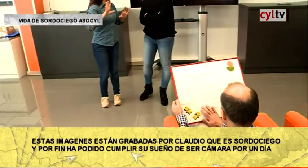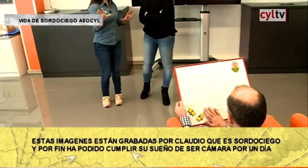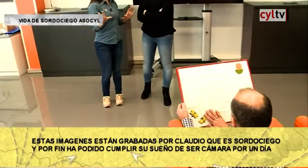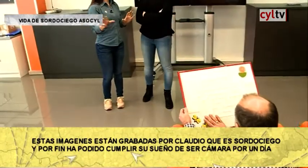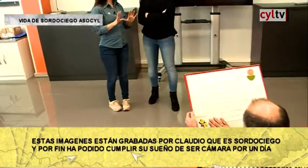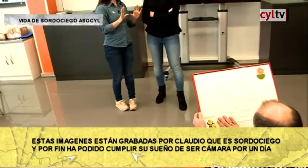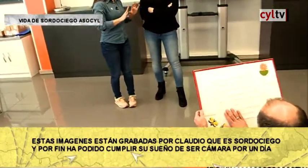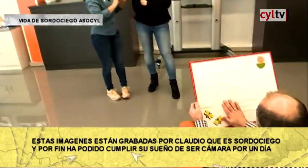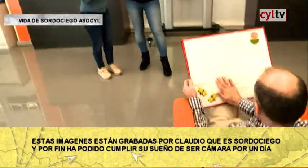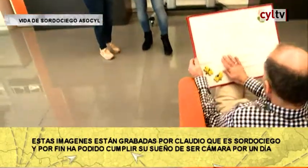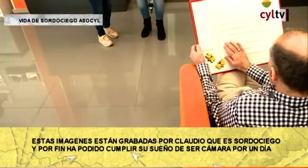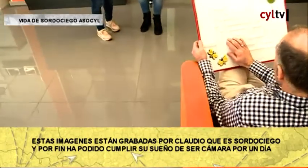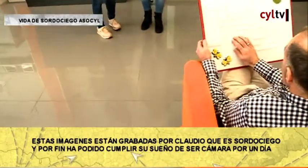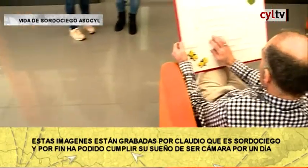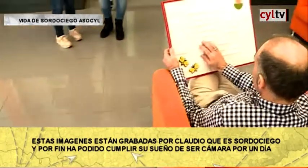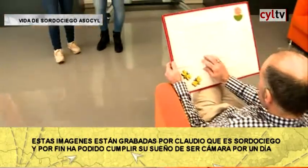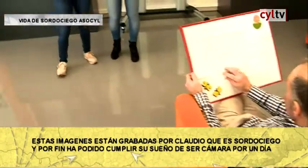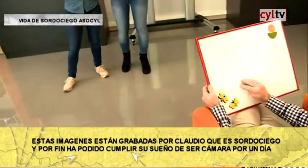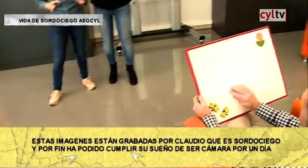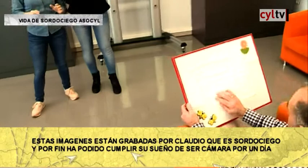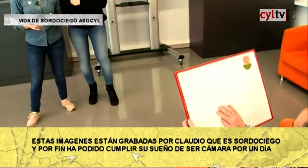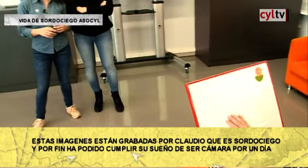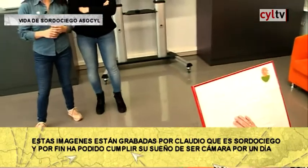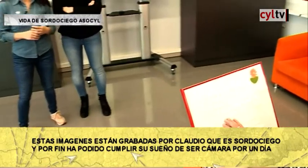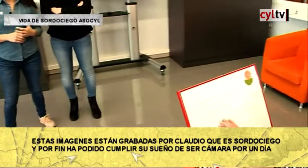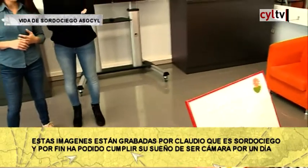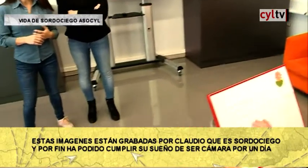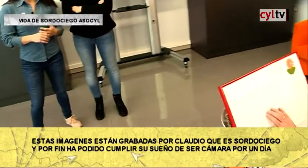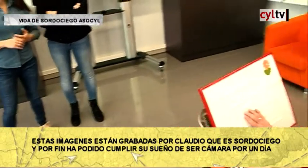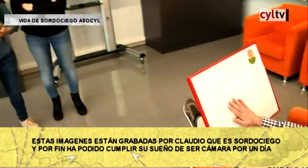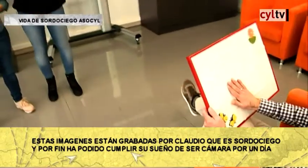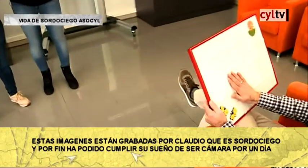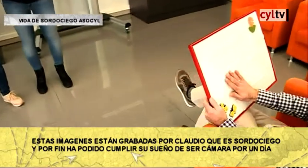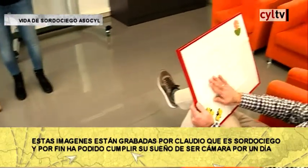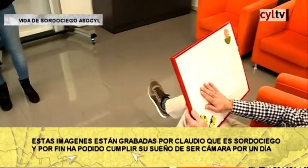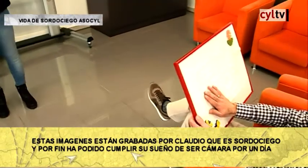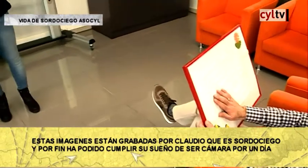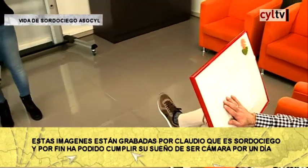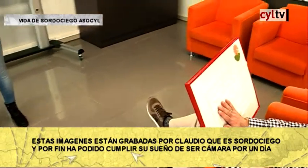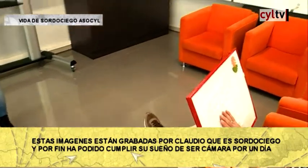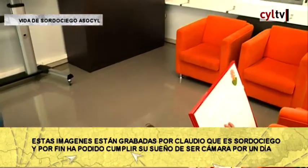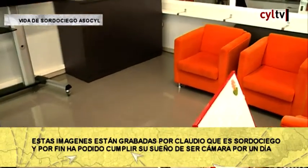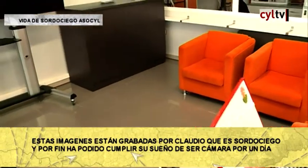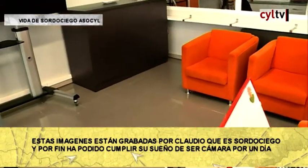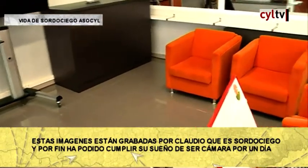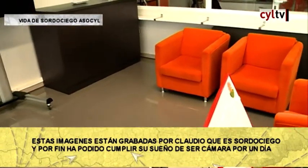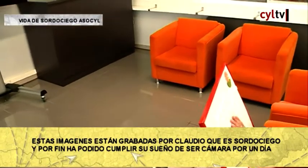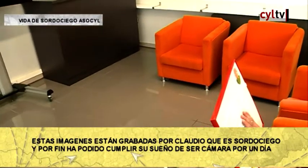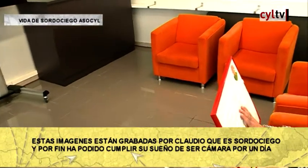Claudio, se estrena eso como es. Cámara. Sí, sí, sí, está encantado. Poco a poco con ella, porque bueno, parece ser que pesa un poquito y le... Sí. Claro,